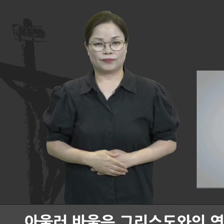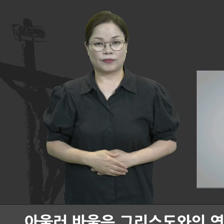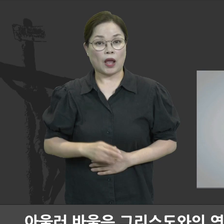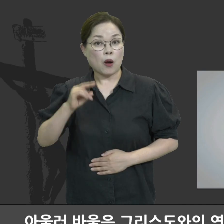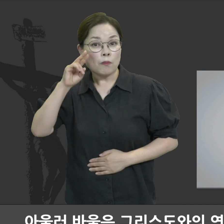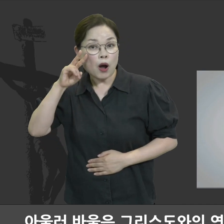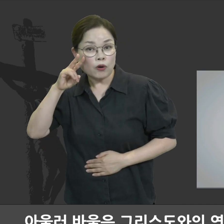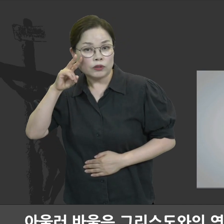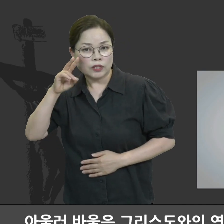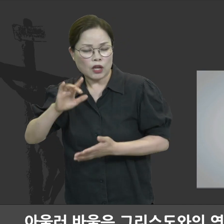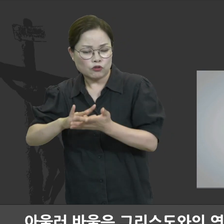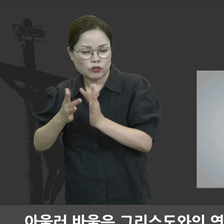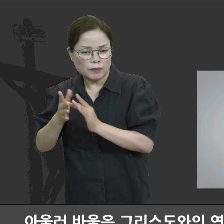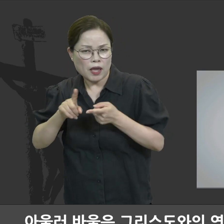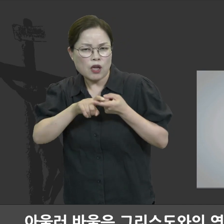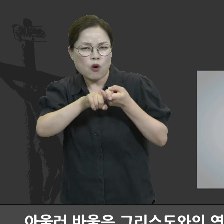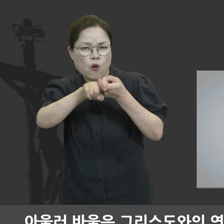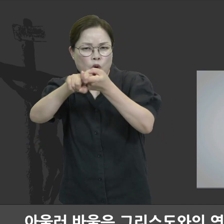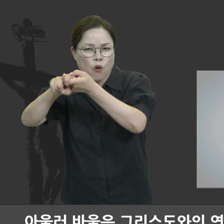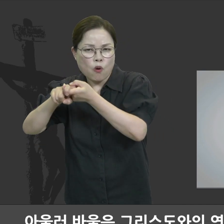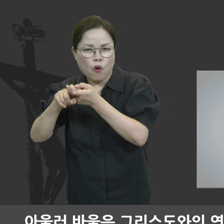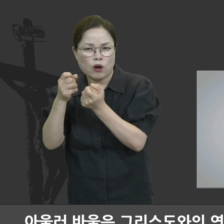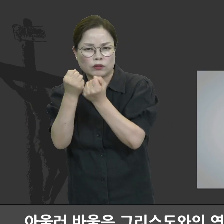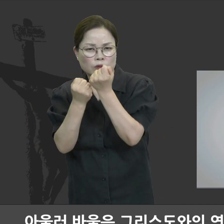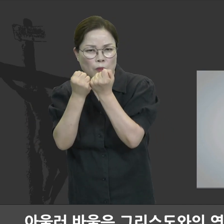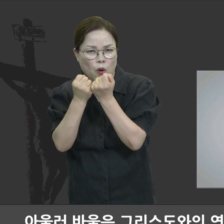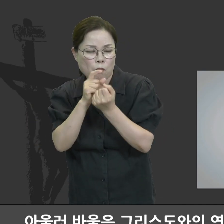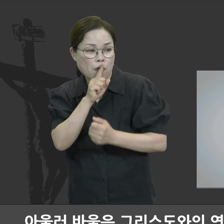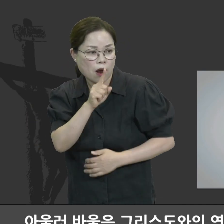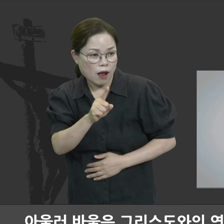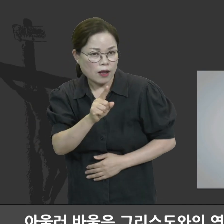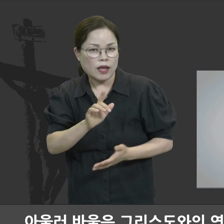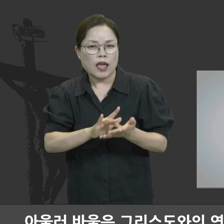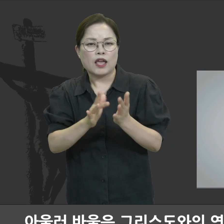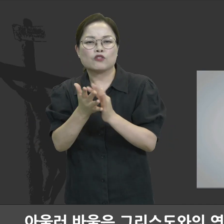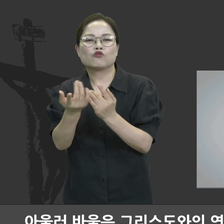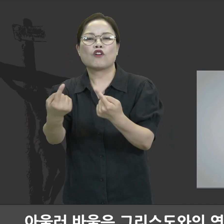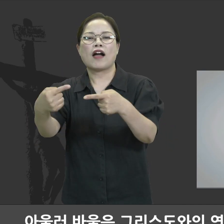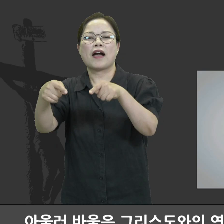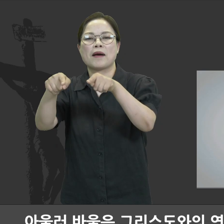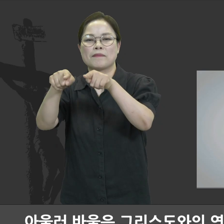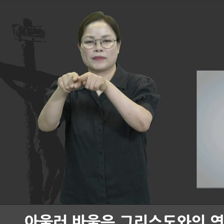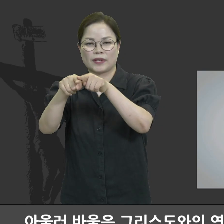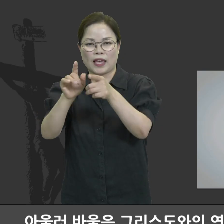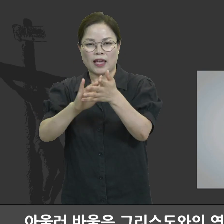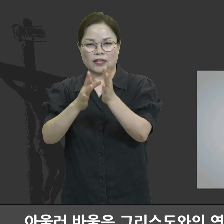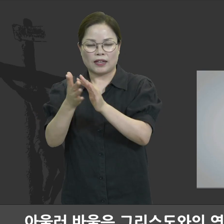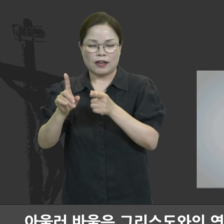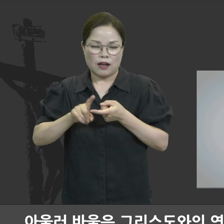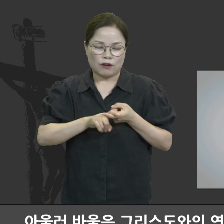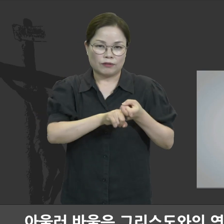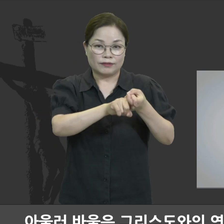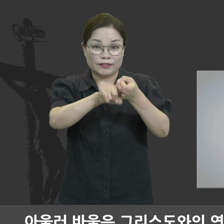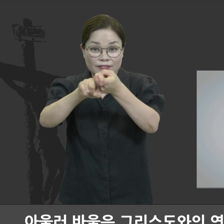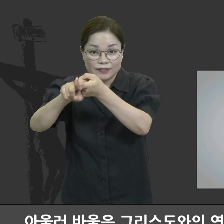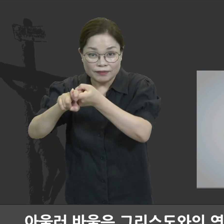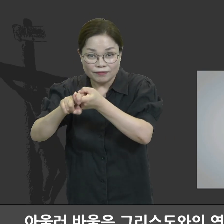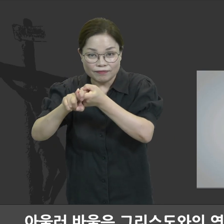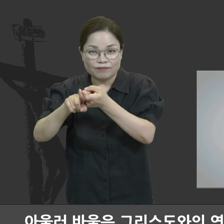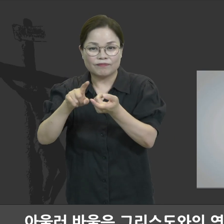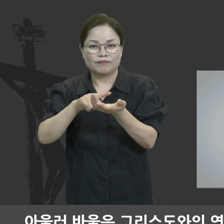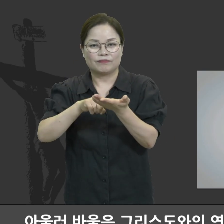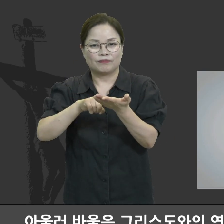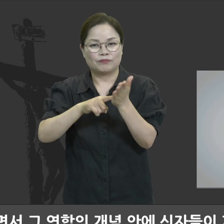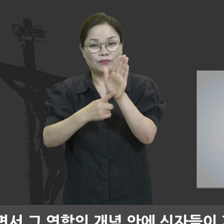아울러 바울은 그리스도와의 연합을 설명하는 말로 그리스도와 함께, 그리스도와 합하여 라는 표현도